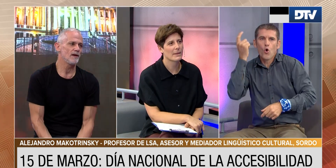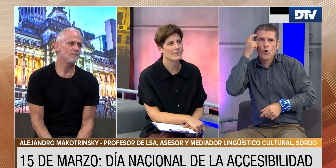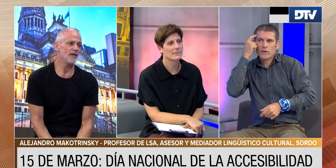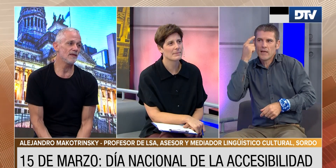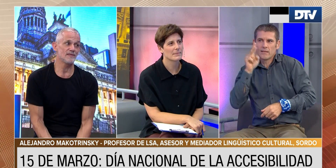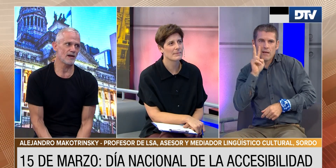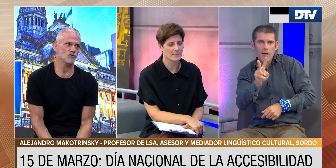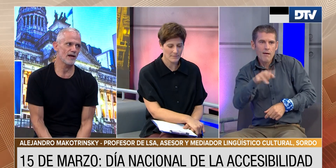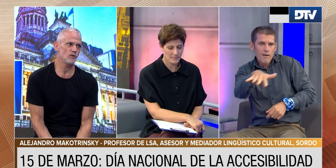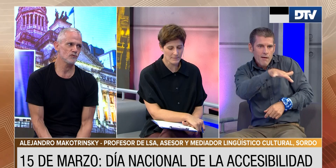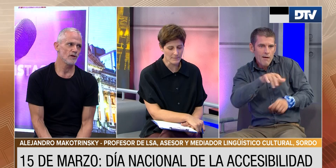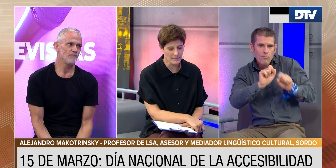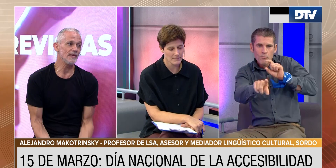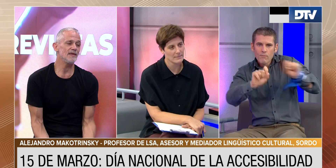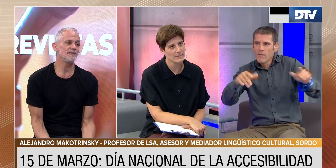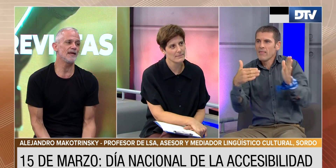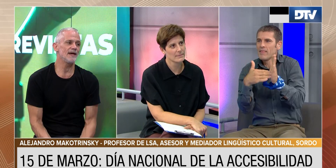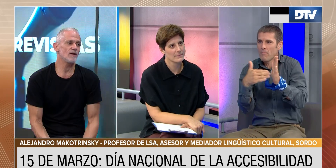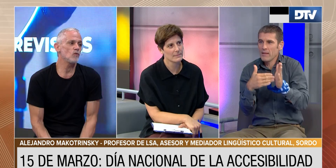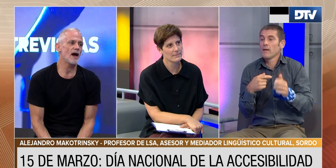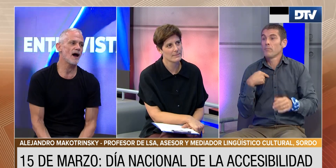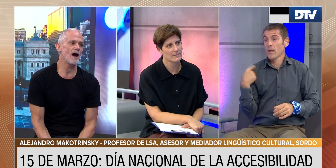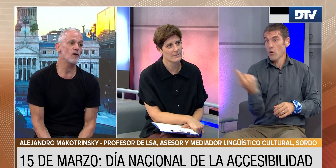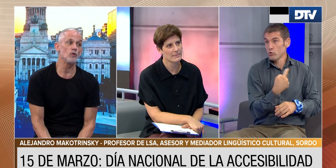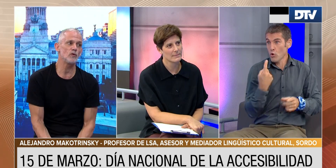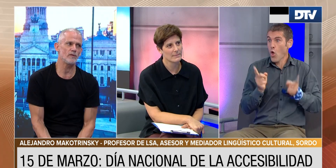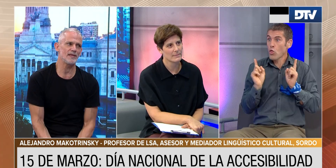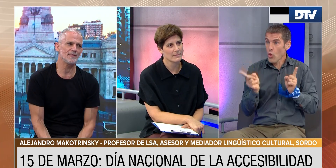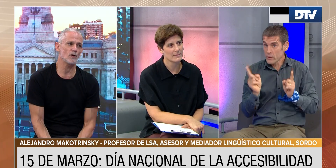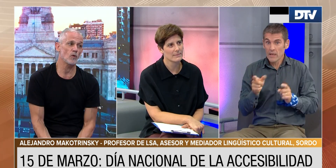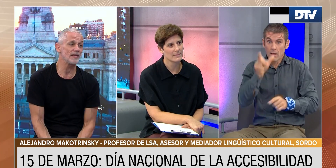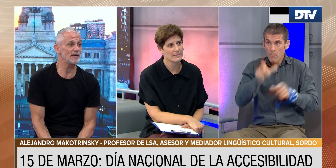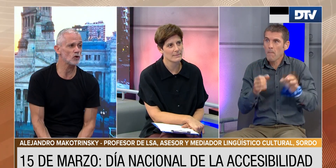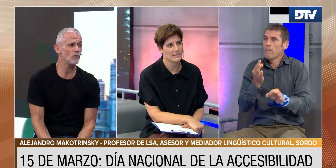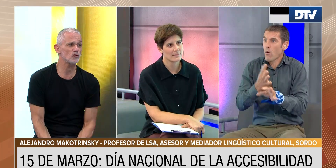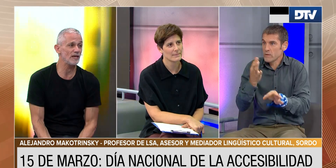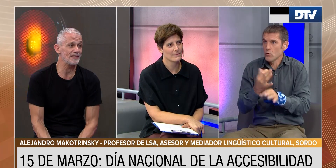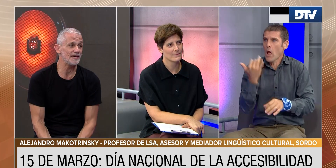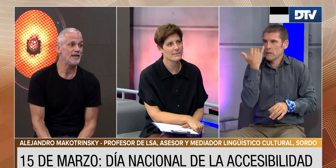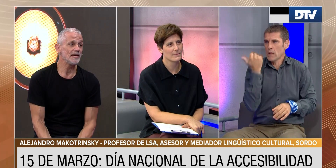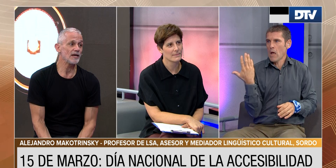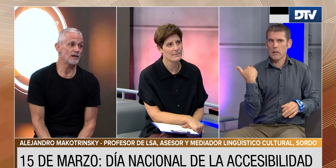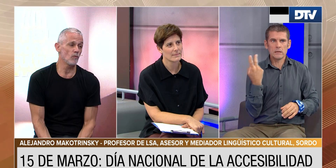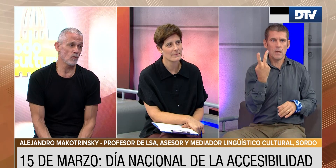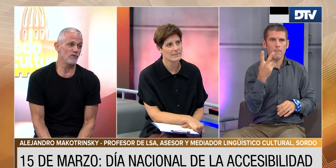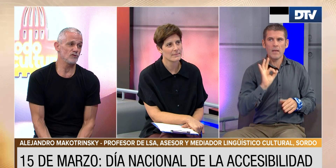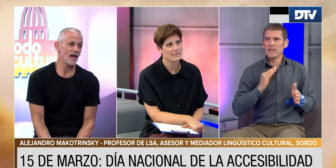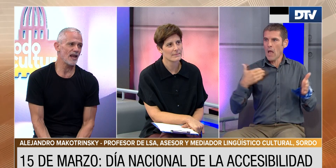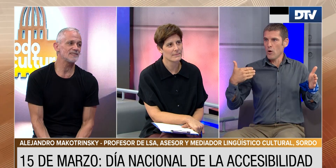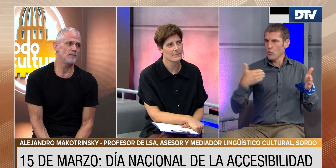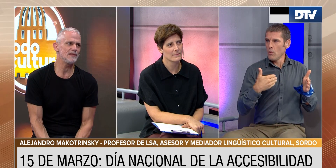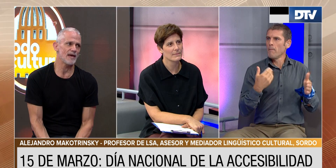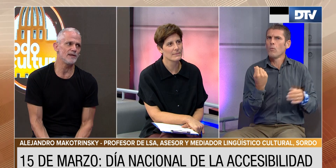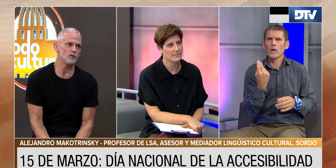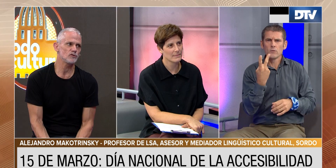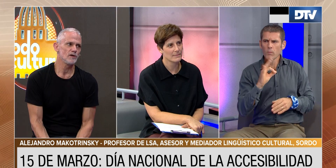poder desarrollarnos y tener una cultura y una identidad como cualquiera. Yo como docente y como profesional